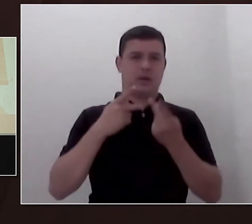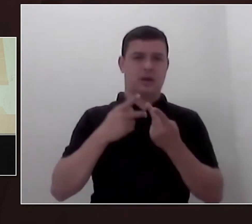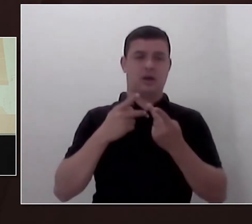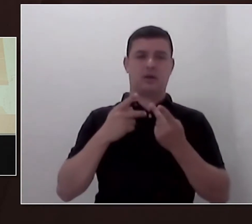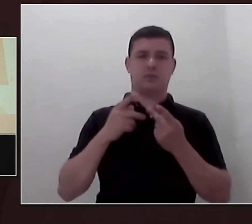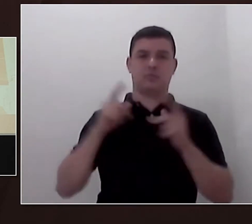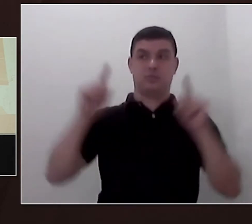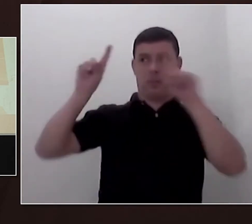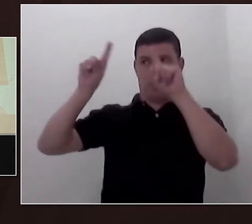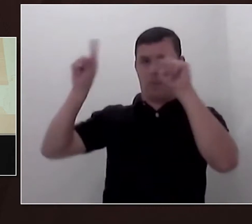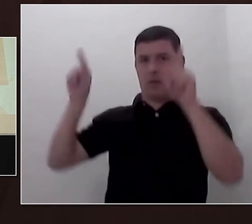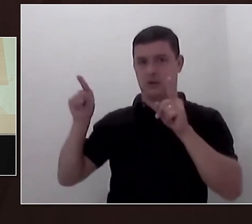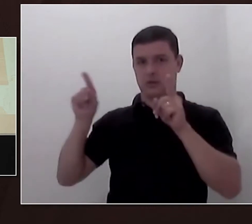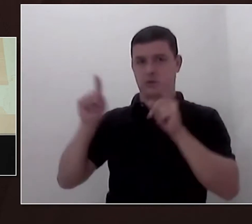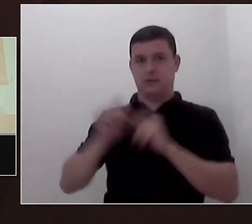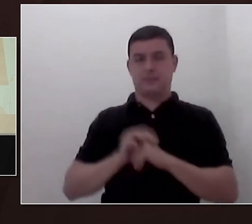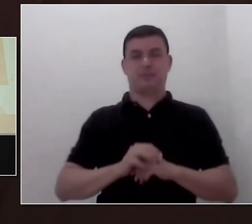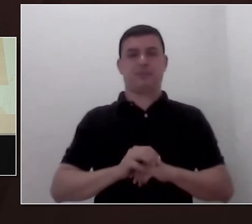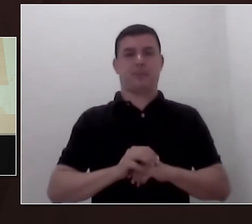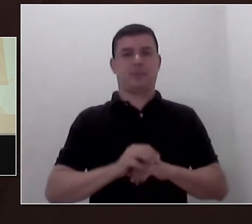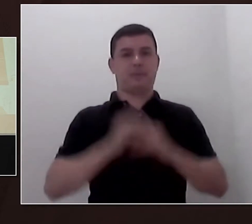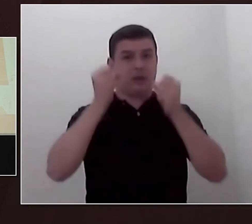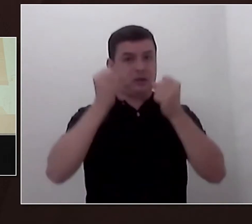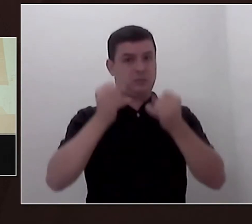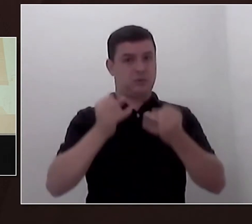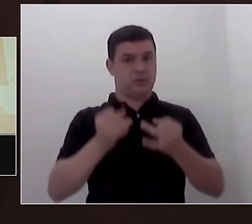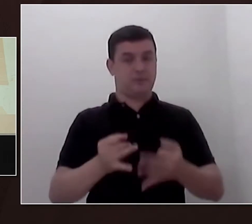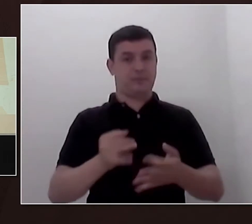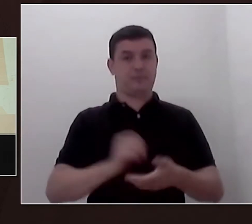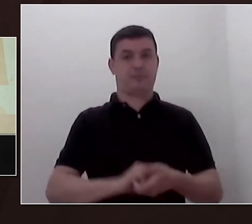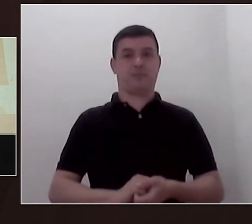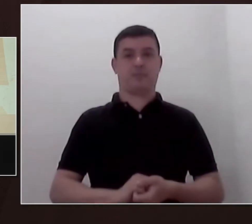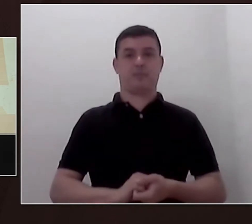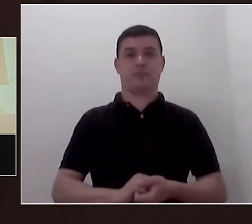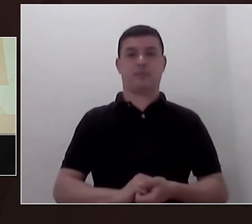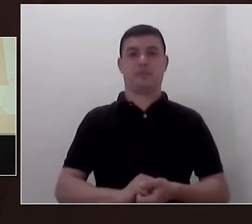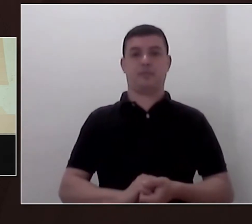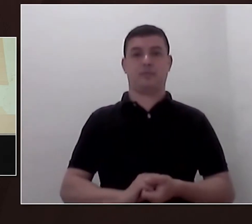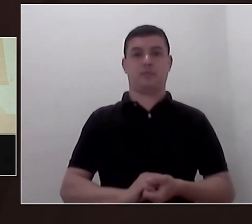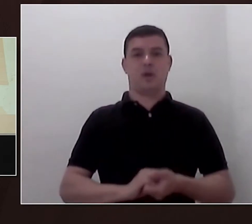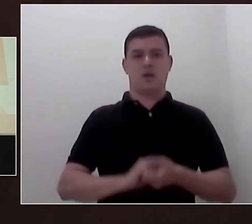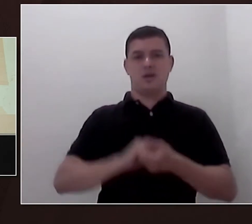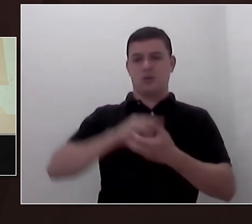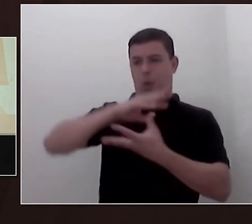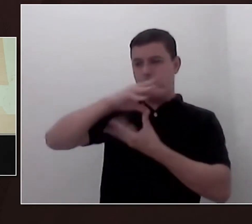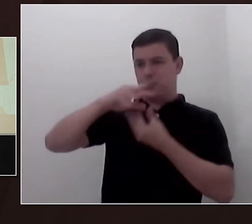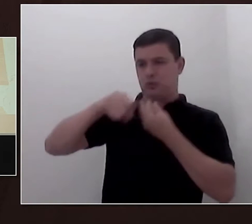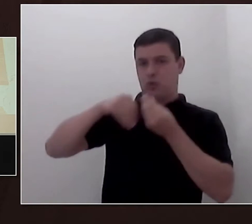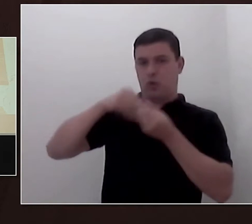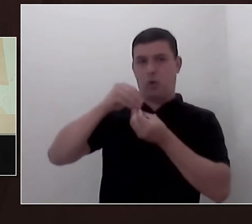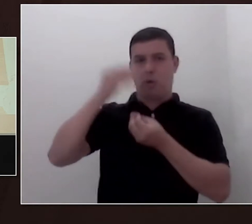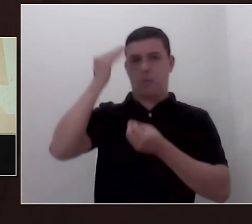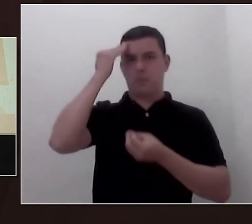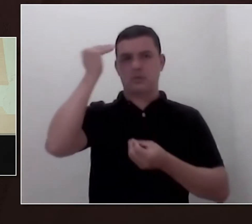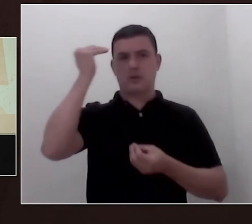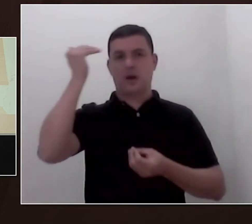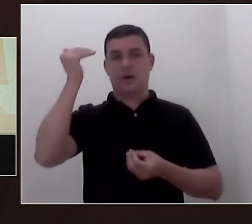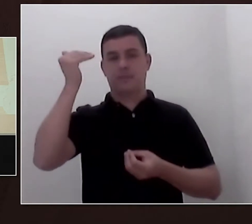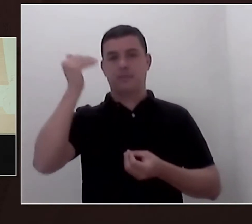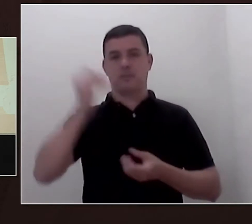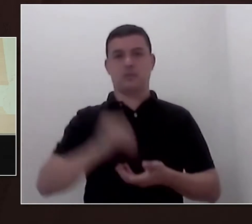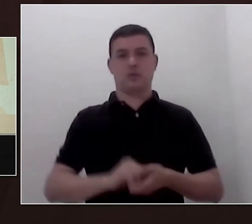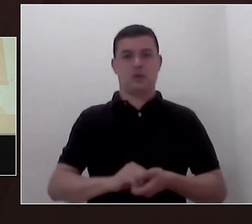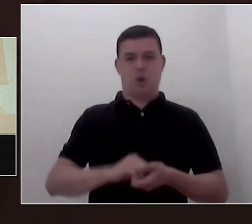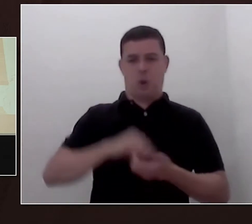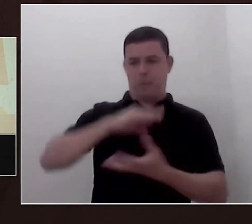orientalismo, porque naquele tempo o gnosticismo se tornou uma mistura da filosofia oriental com judaísmo